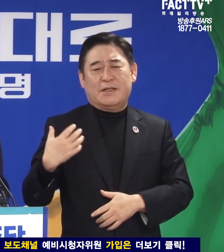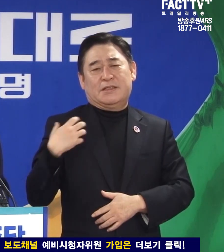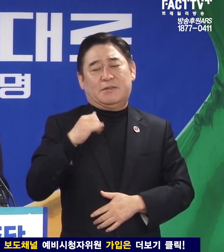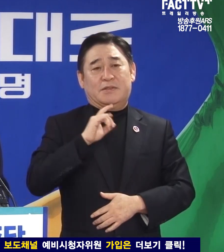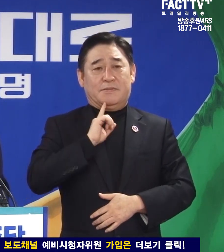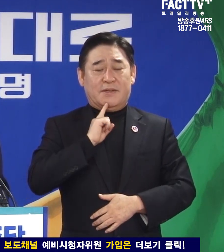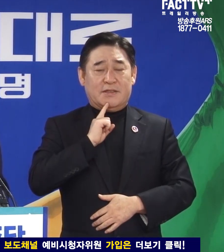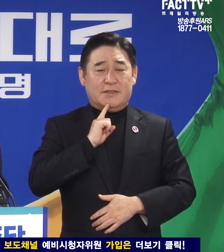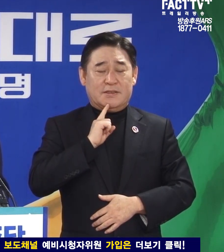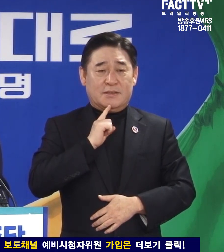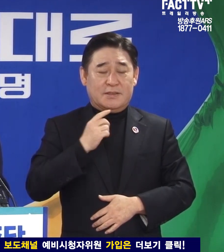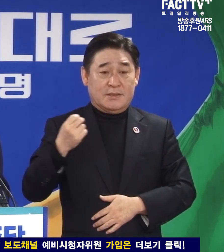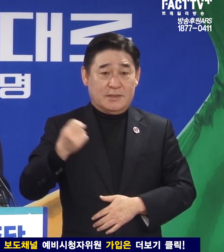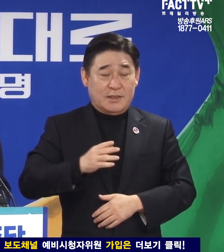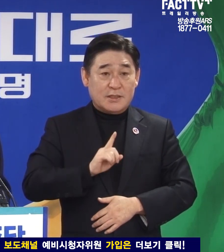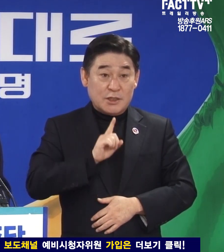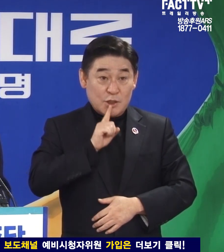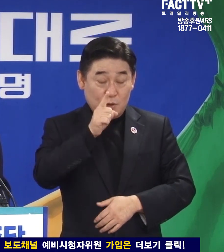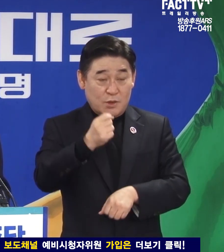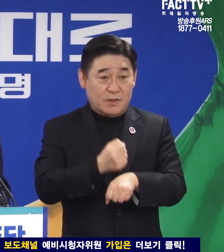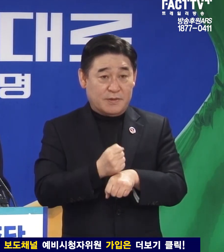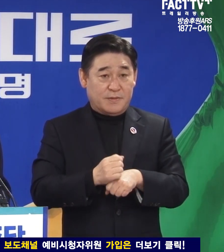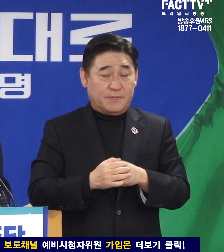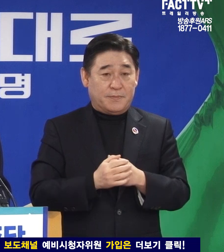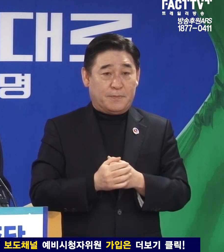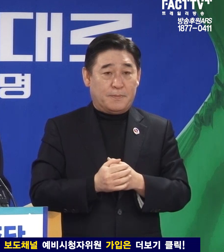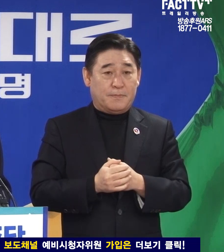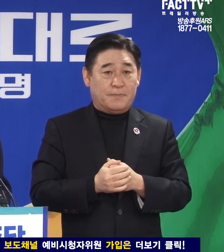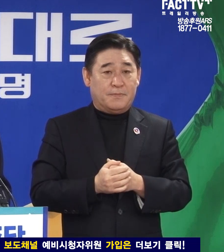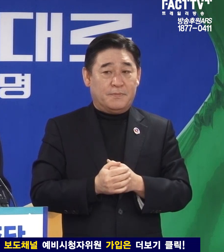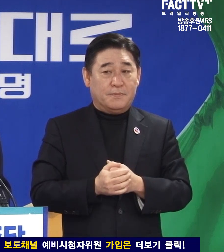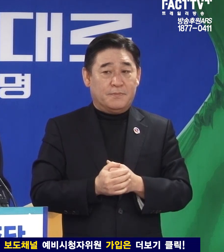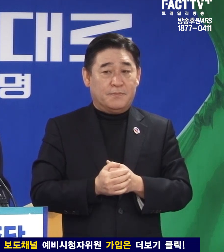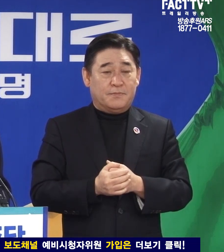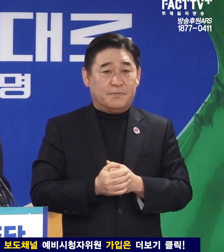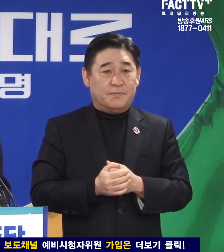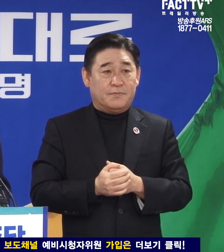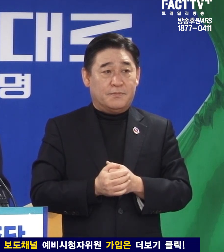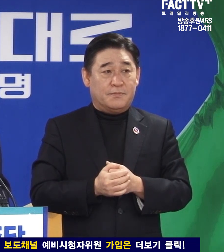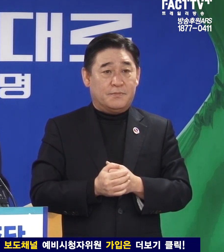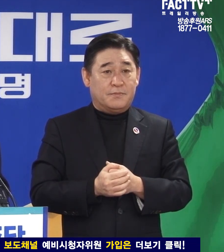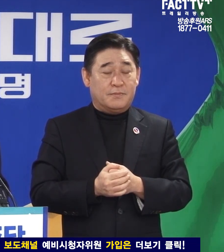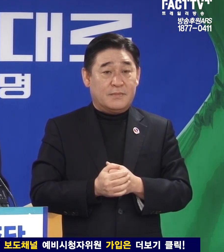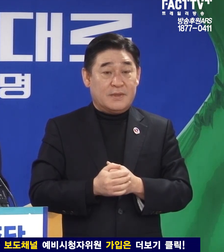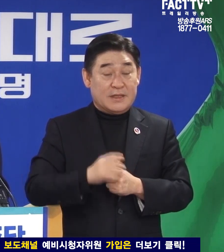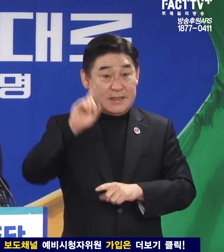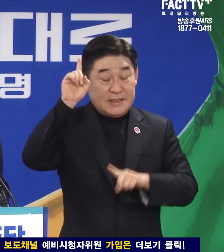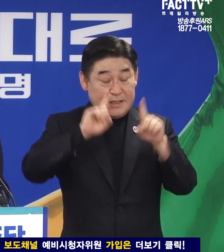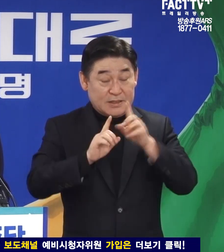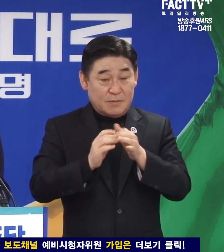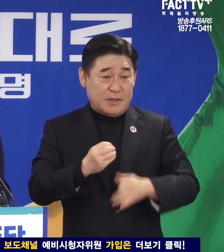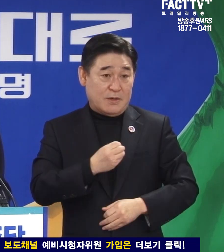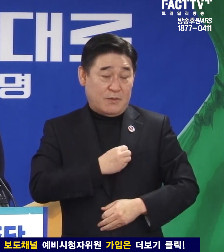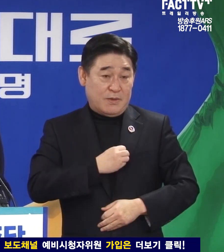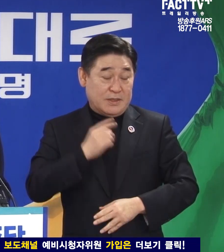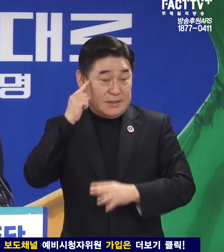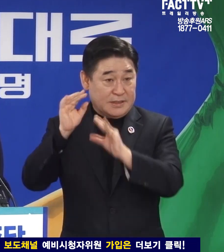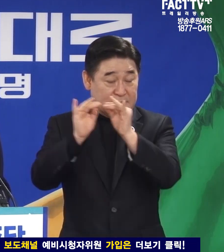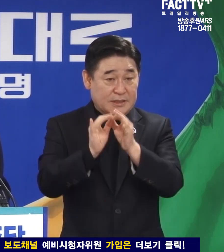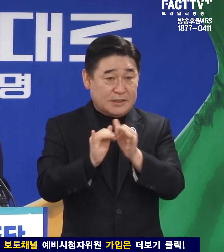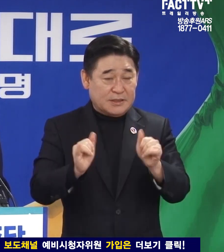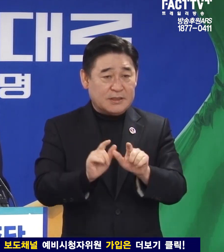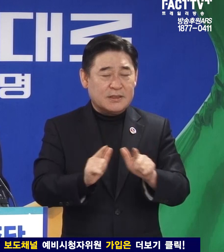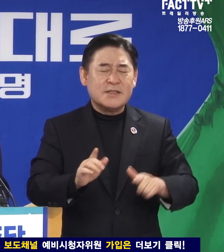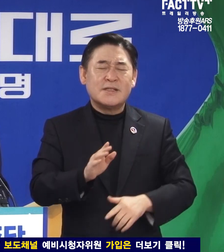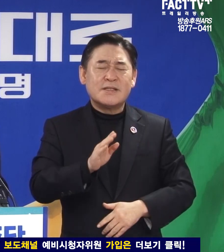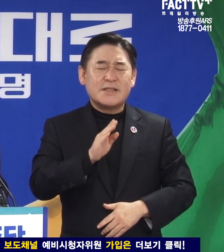있는 발언을 해주실 것을 다시 한번 요청하고자 합니다. 이 발언을 상처받았을 당원 지지층에게도